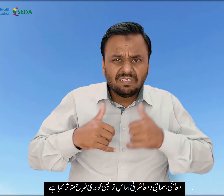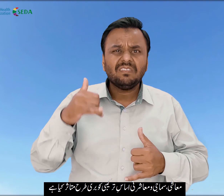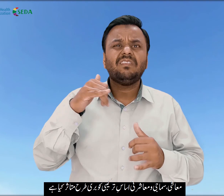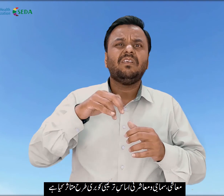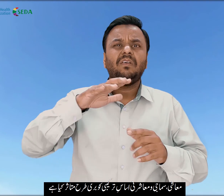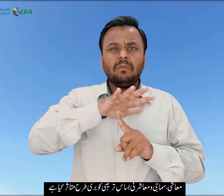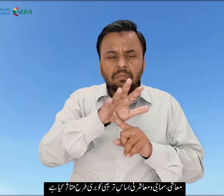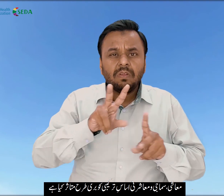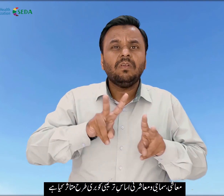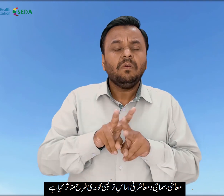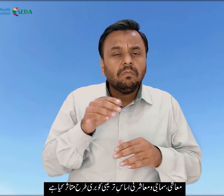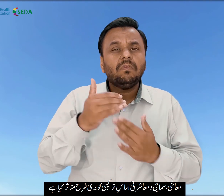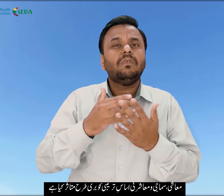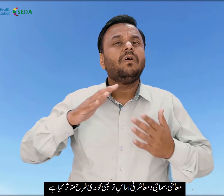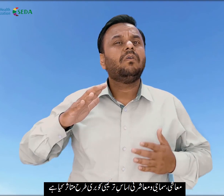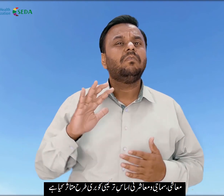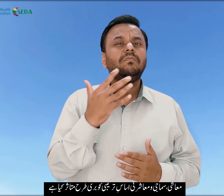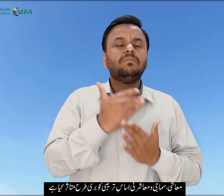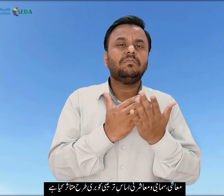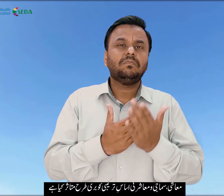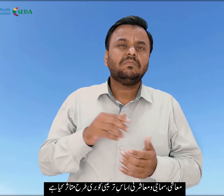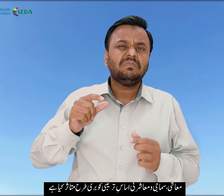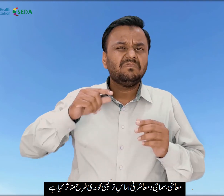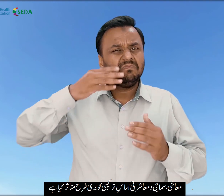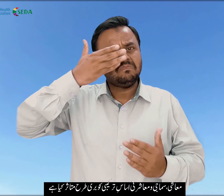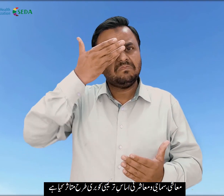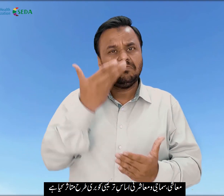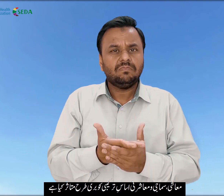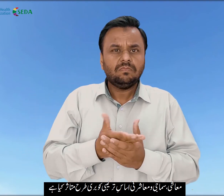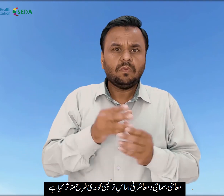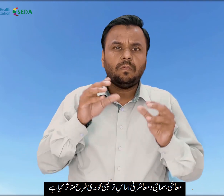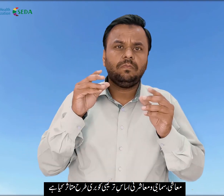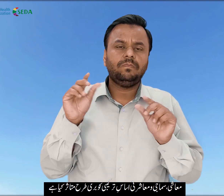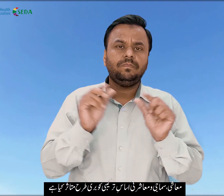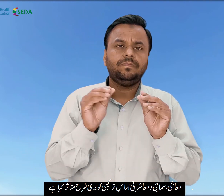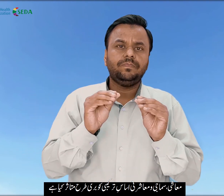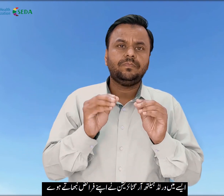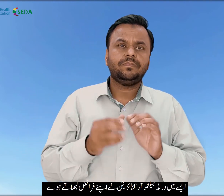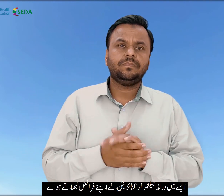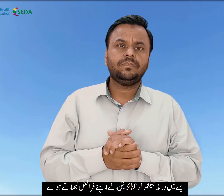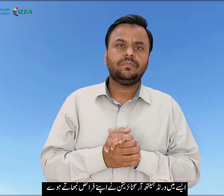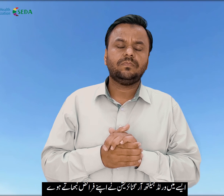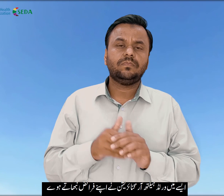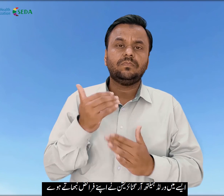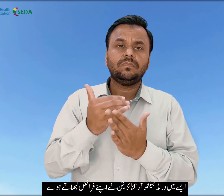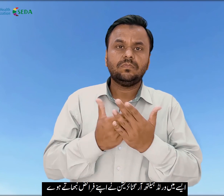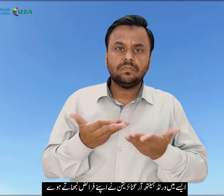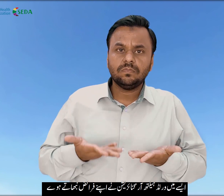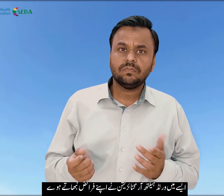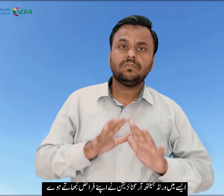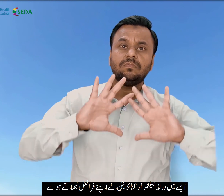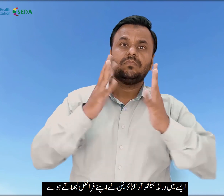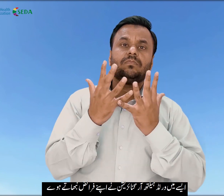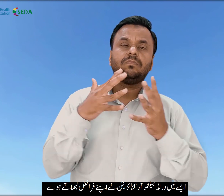معاشرتی اساس ترکیبی کو بری طرح متاثر کیا ہے۔ ایسے میں ورلڈ ہیلتھ آرگنائزیشن